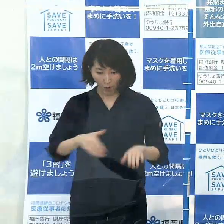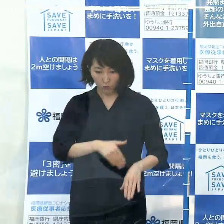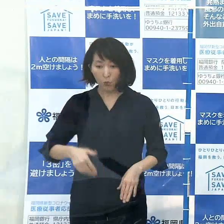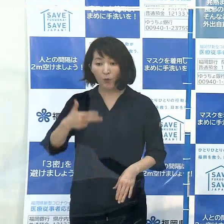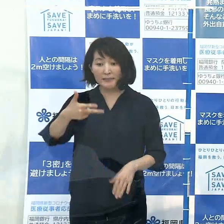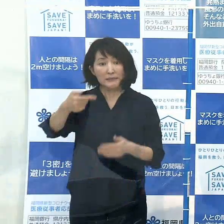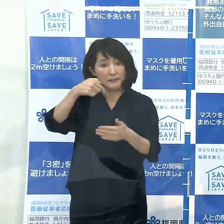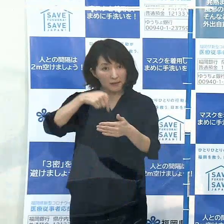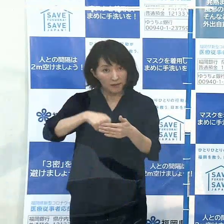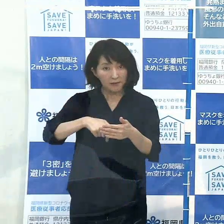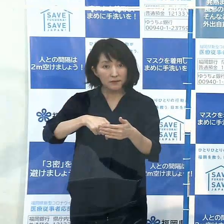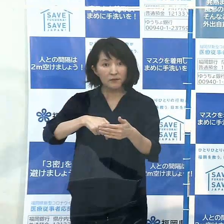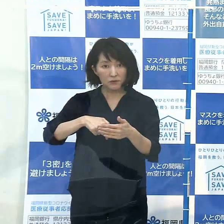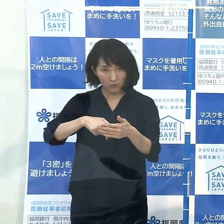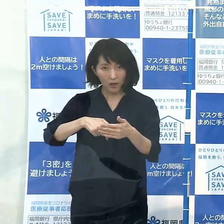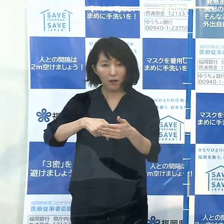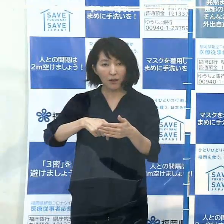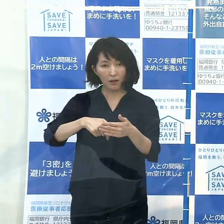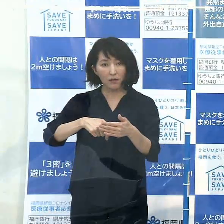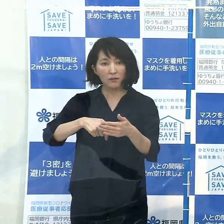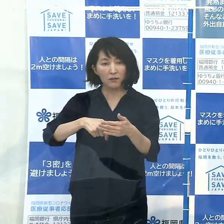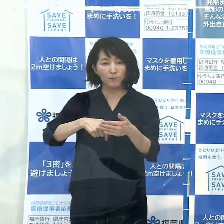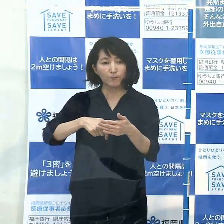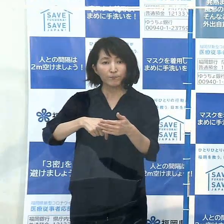ね、一つの施設について、